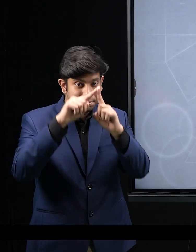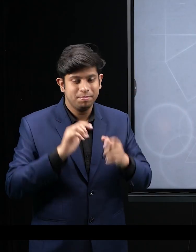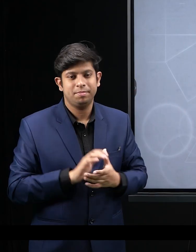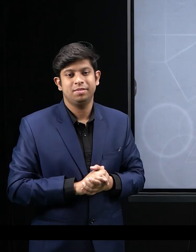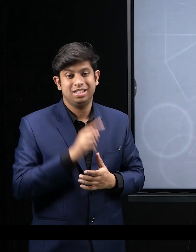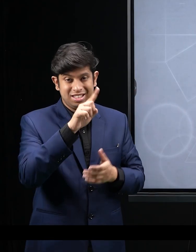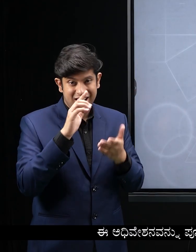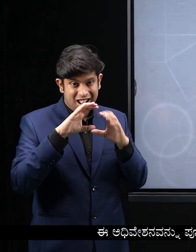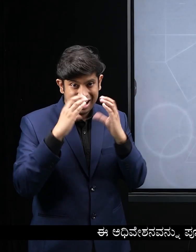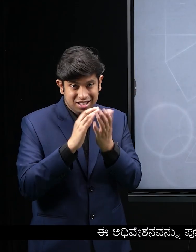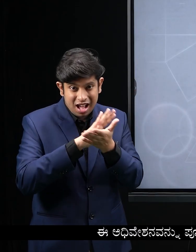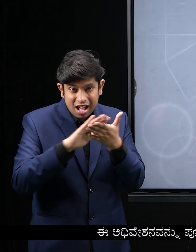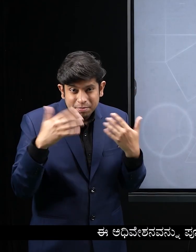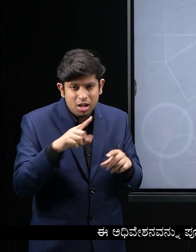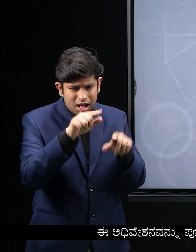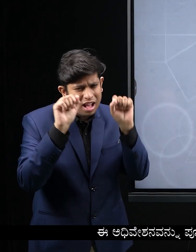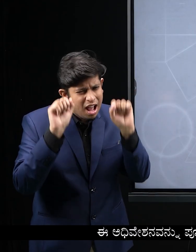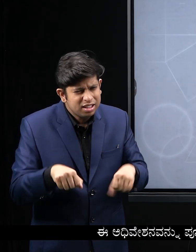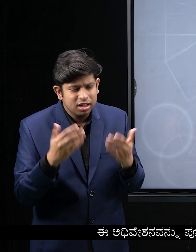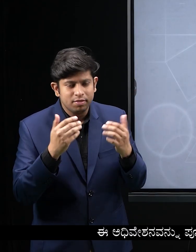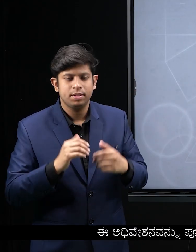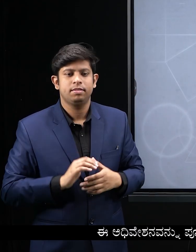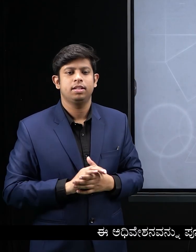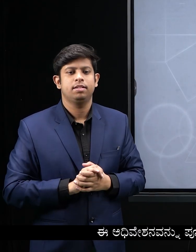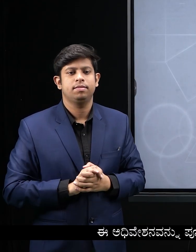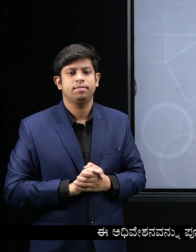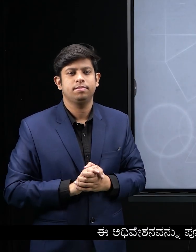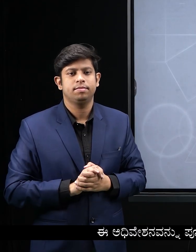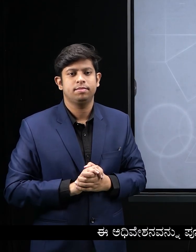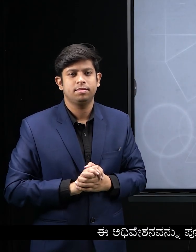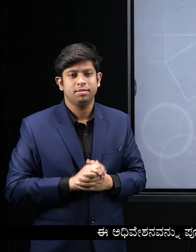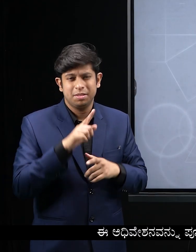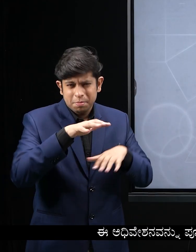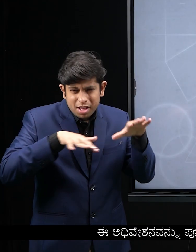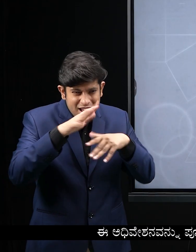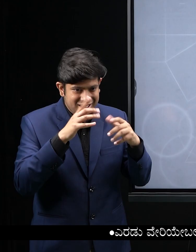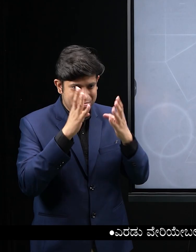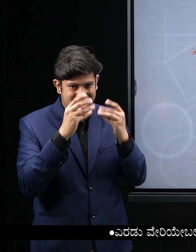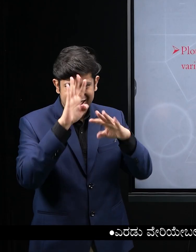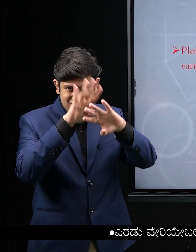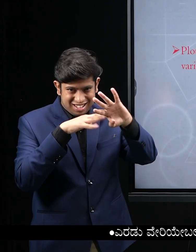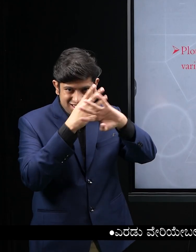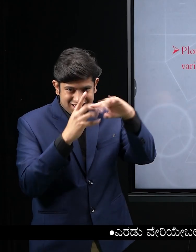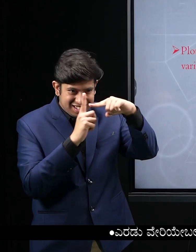ಉದ್ದೇಶಗಳು. ಈ ಅಧಿವೇಶನವನ್ನು ಪೂರ್ಣಗೊಳಿಸಿದ ನಂತರ ನಾವು ಹೀಗೆ ಮಾಡಬಹುದು. 2 ವೇರಿಯೇಬಲ್ಗಳಲ್ಲಿ ಜೋಡಿ